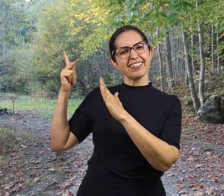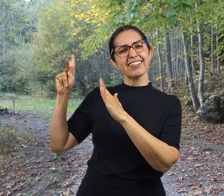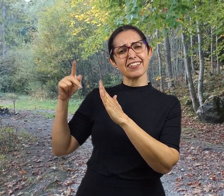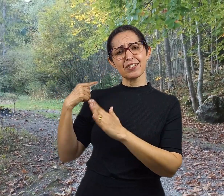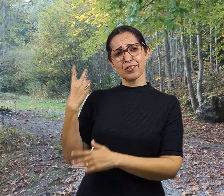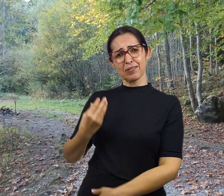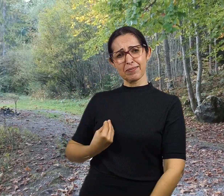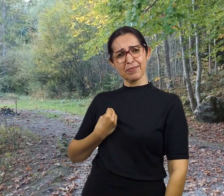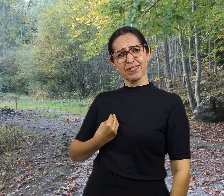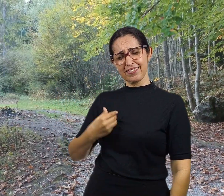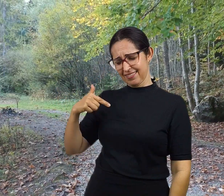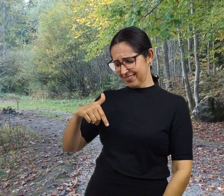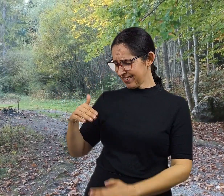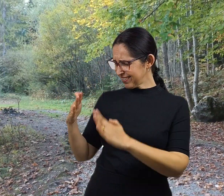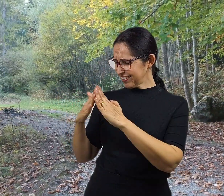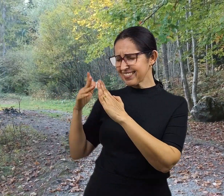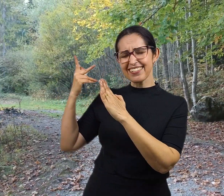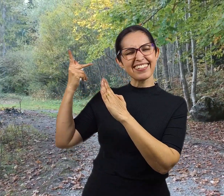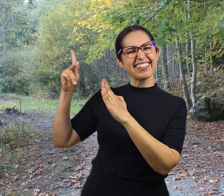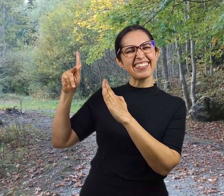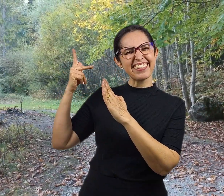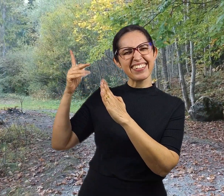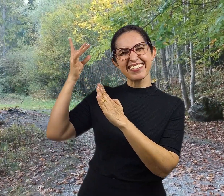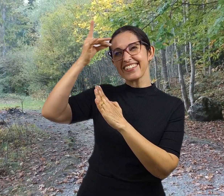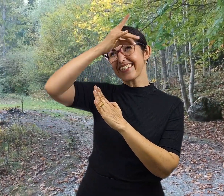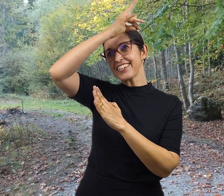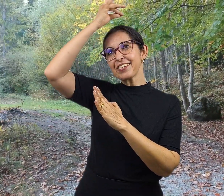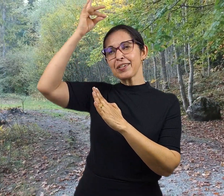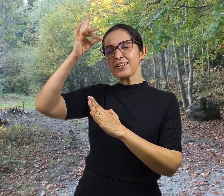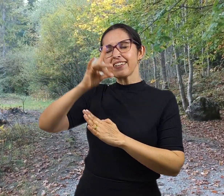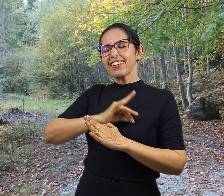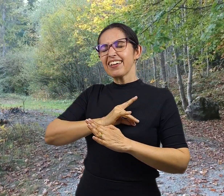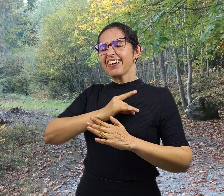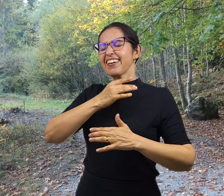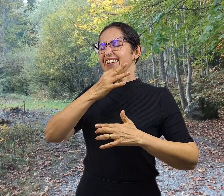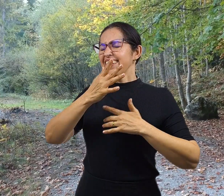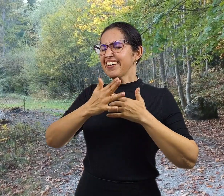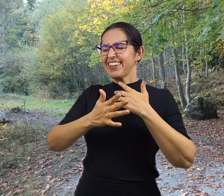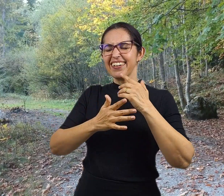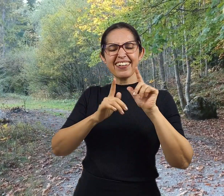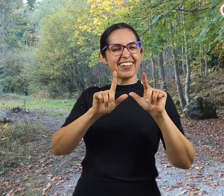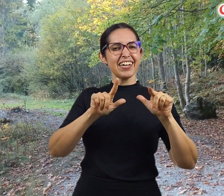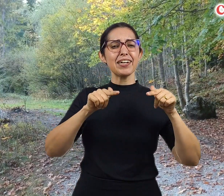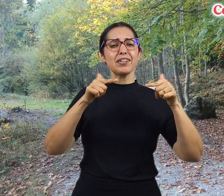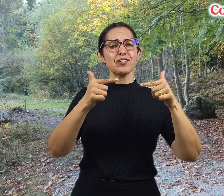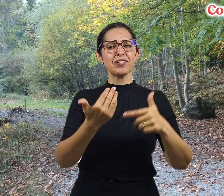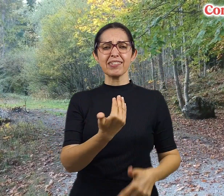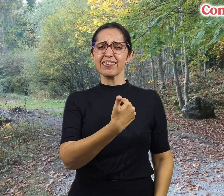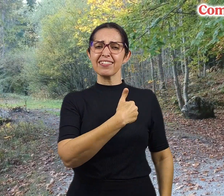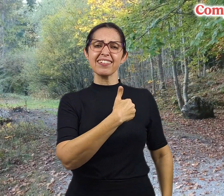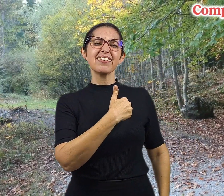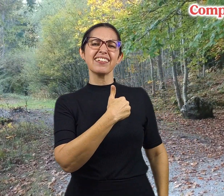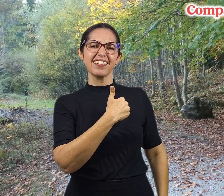estamos aqui na casa dele. E o Espírito Santo está operando no nosso meio, no nosso coração, na nossa mente.